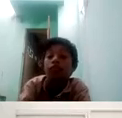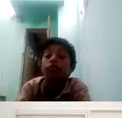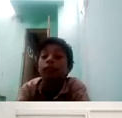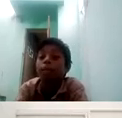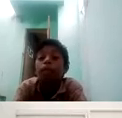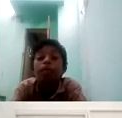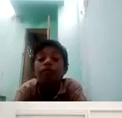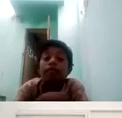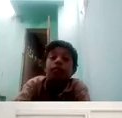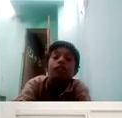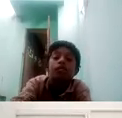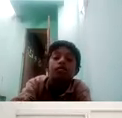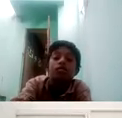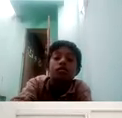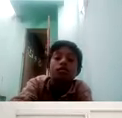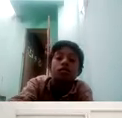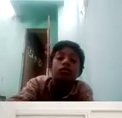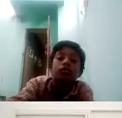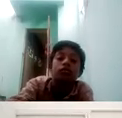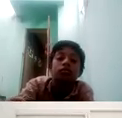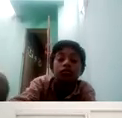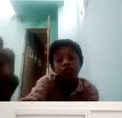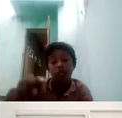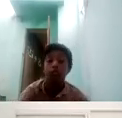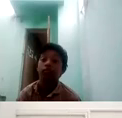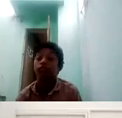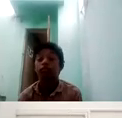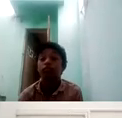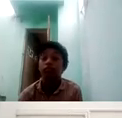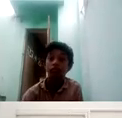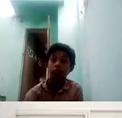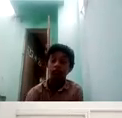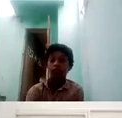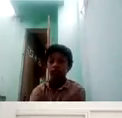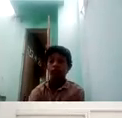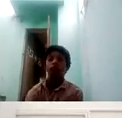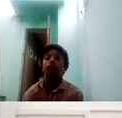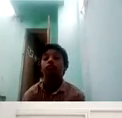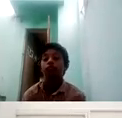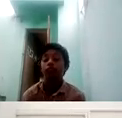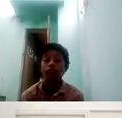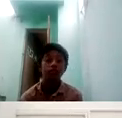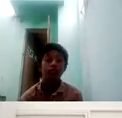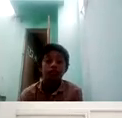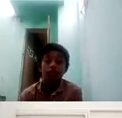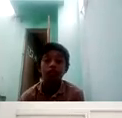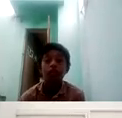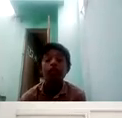బెలూన్ తో ఆడుకుంది ఒక అతను నీళ్ళు కొడతా ఉంటే నీళ్ళంతా అట్లా వస్తా ఉన్నాయంట నీళ్ళంతా మౌంటైన్